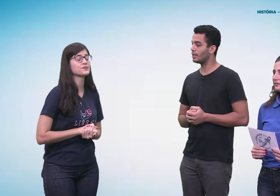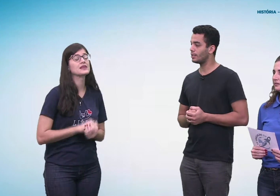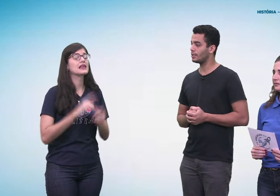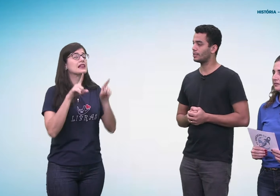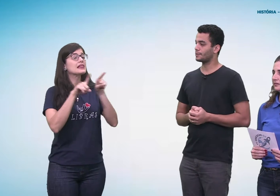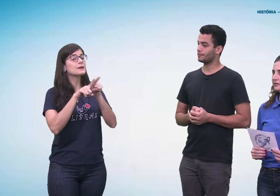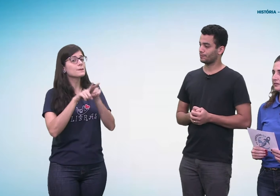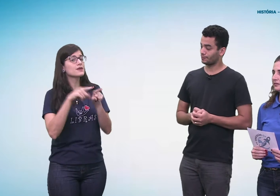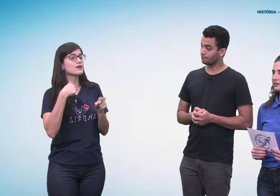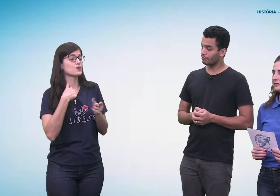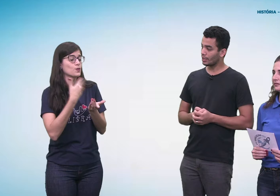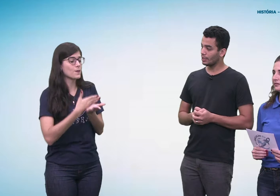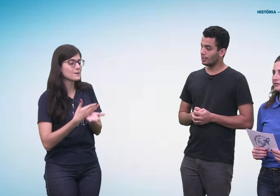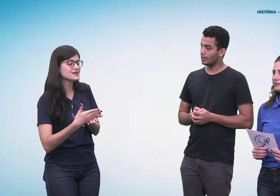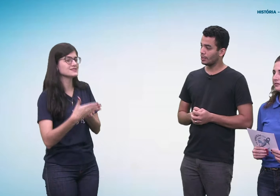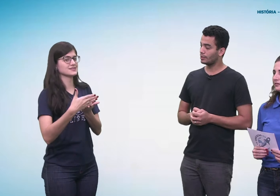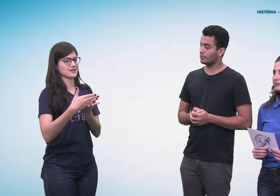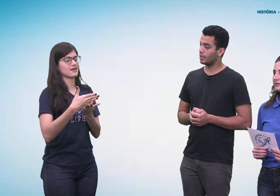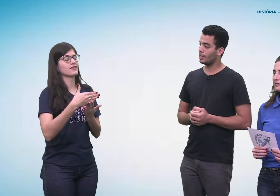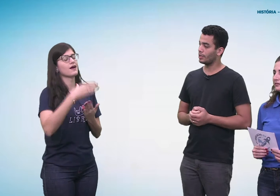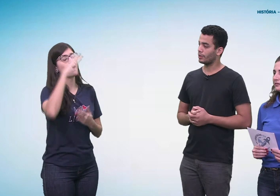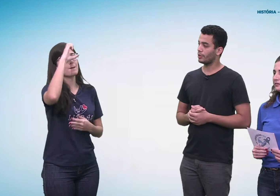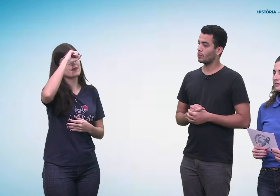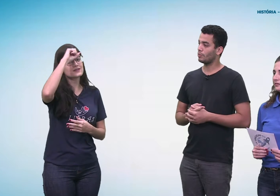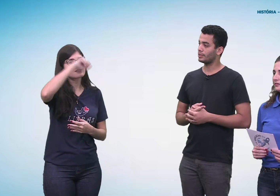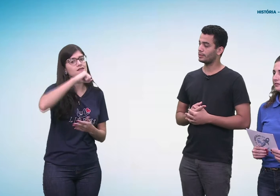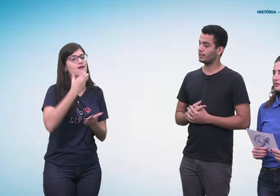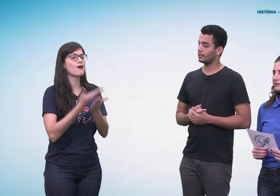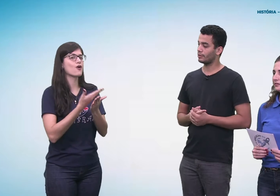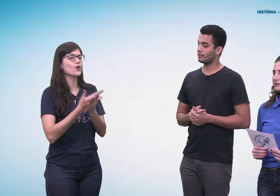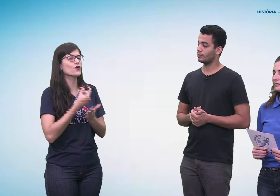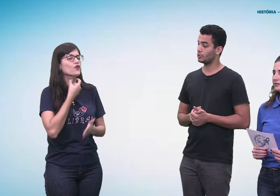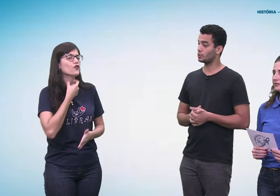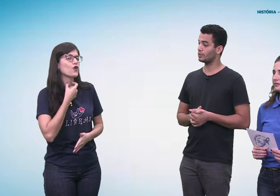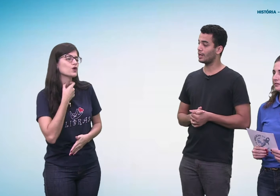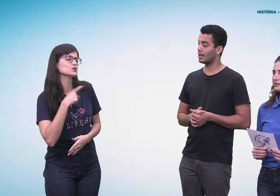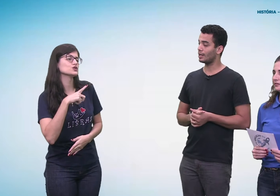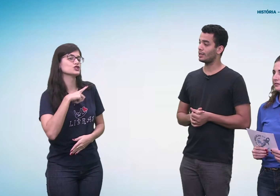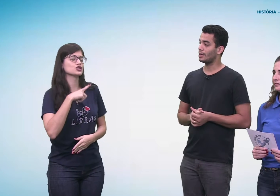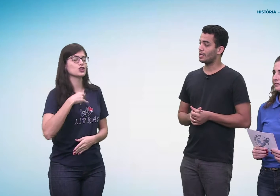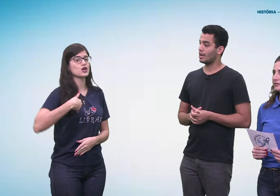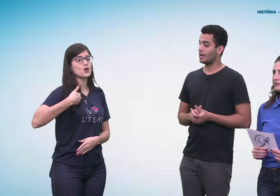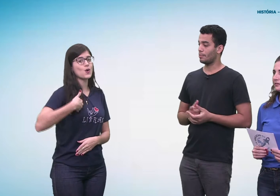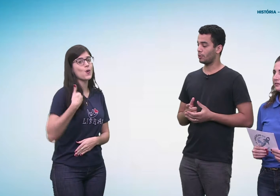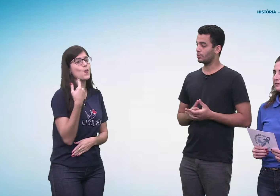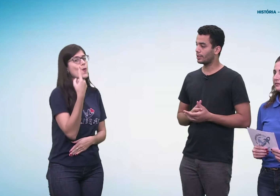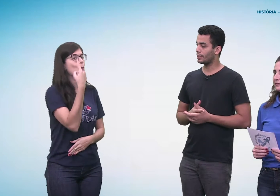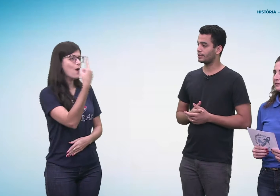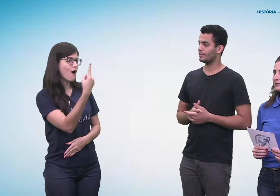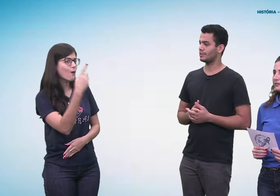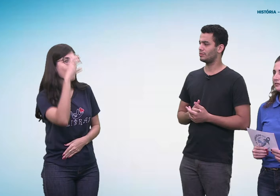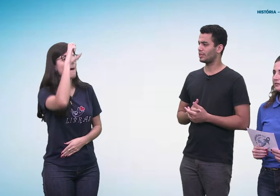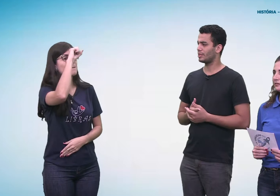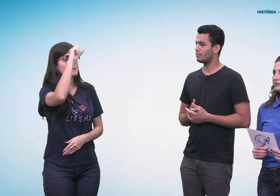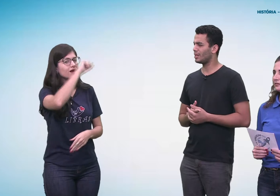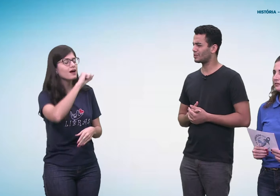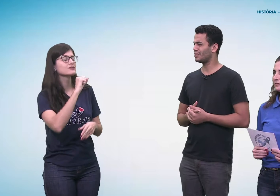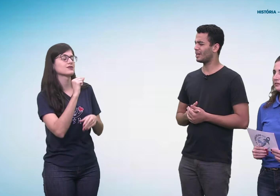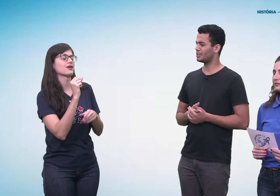mãe. E também eu comecei a estudar português, fazendo um treinamento com a idade de